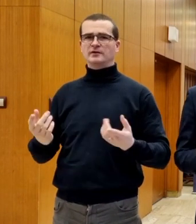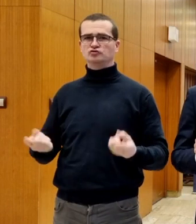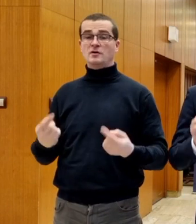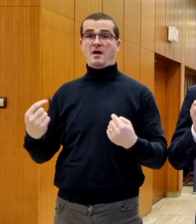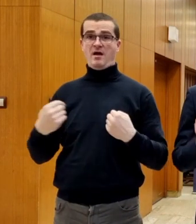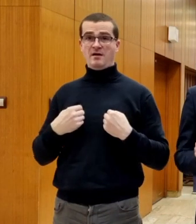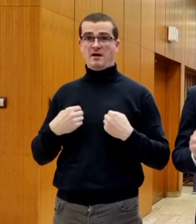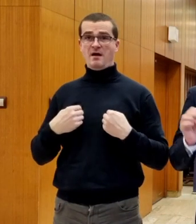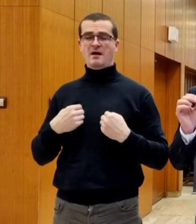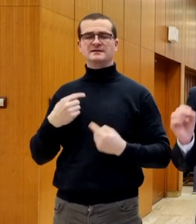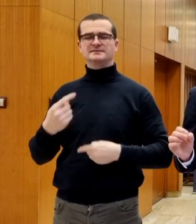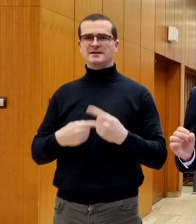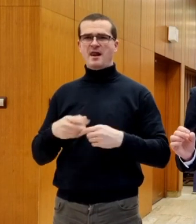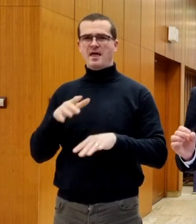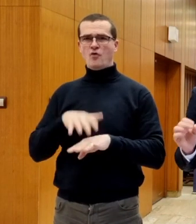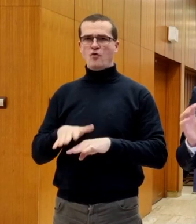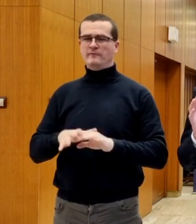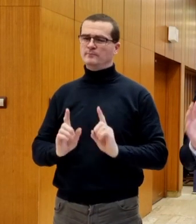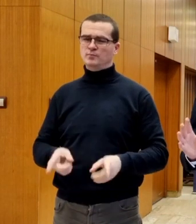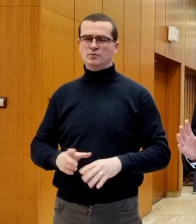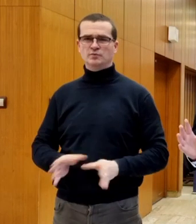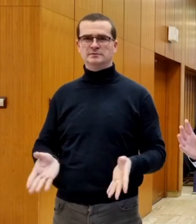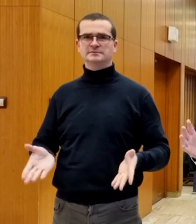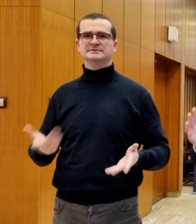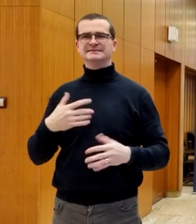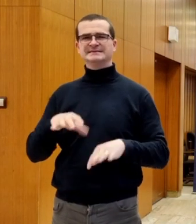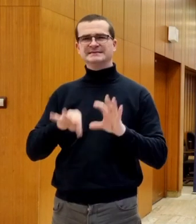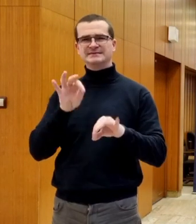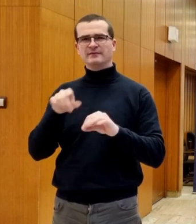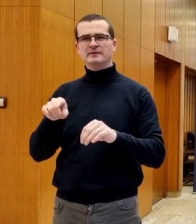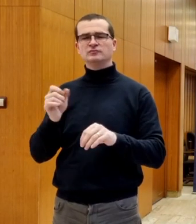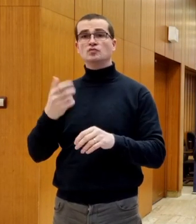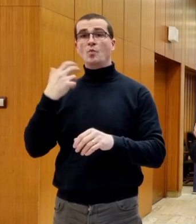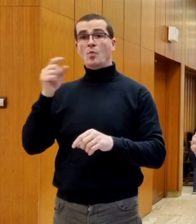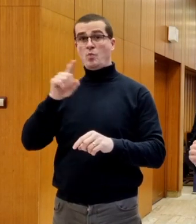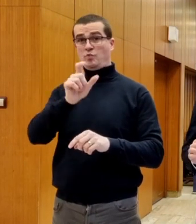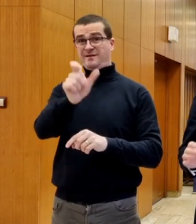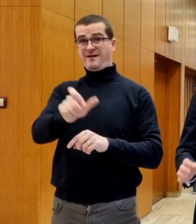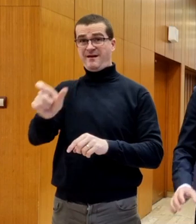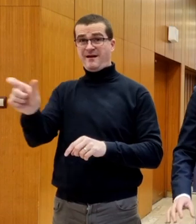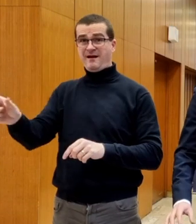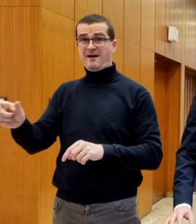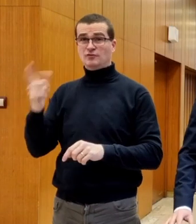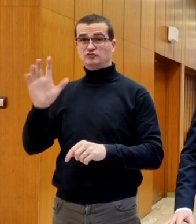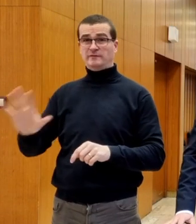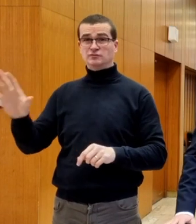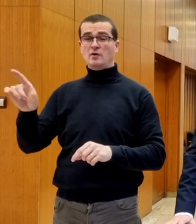ja, stále kontrolovať a zisťovať, či občania teda považujú